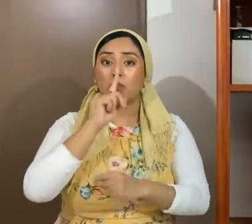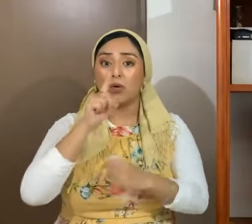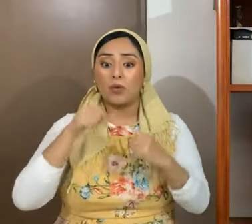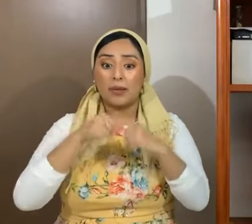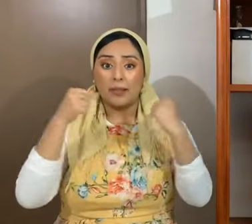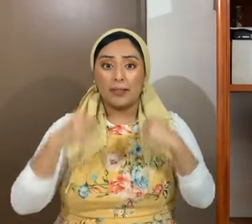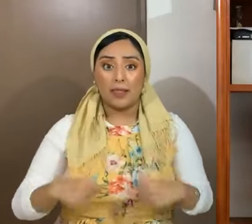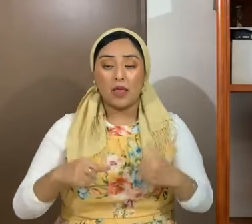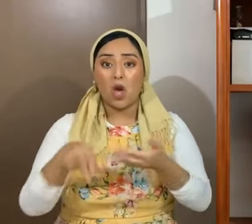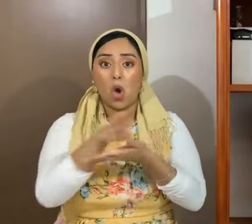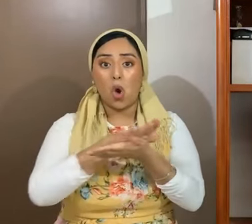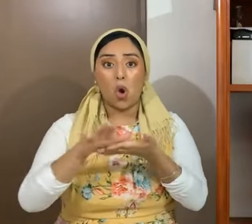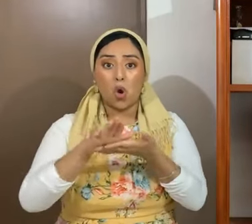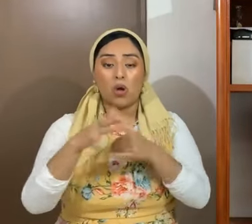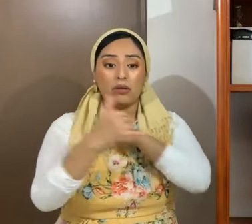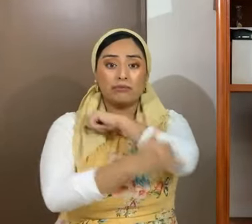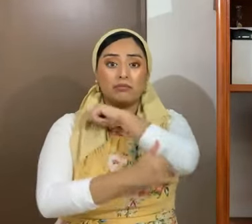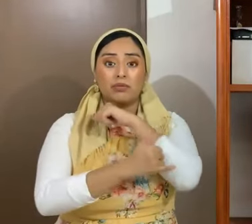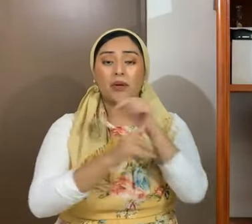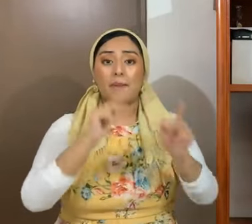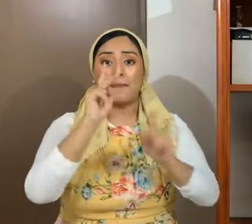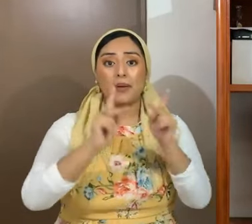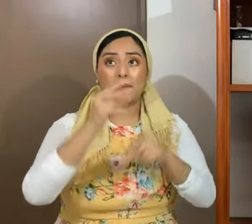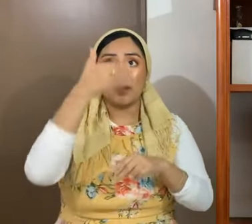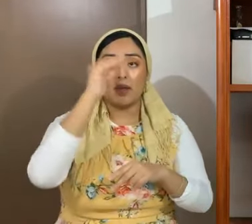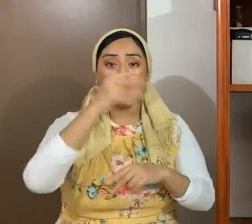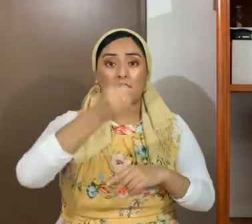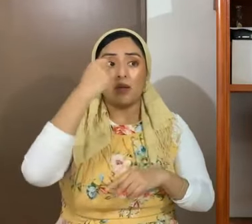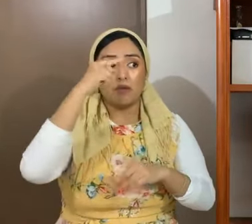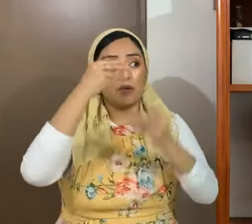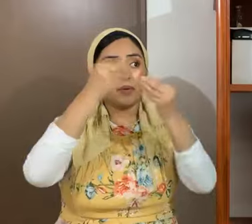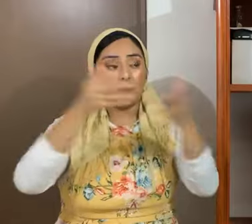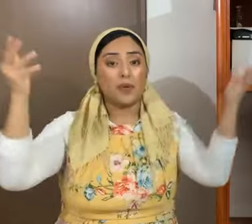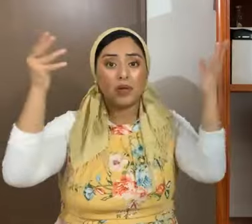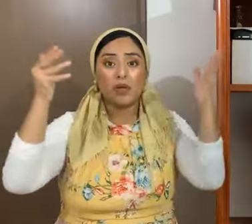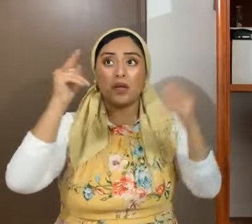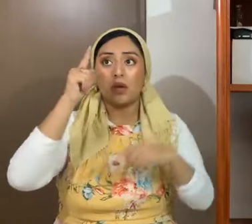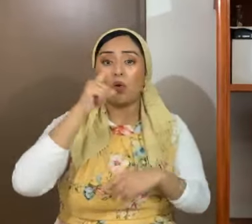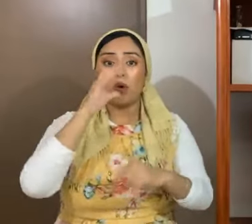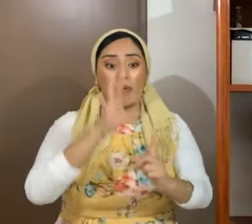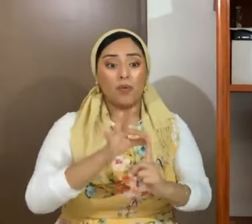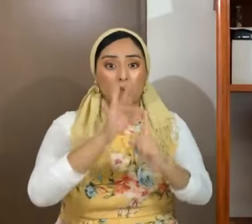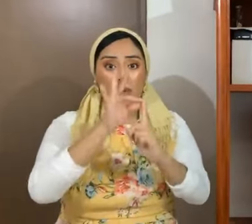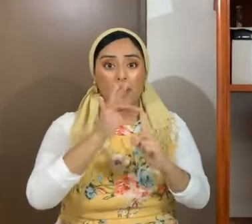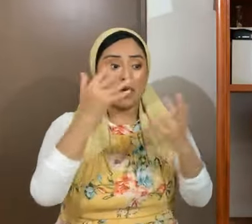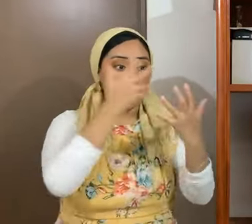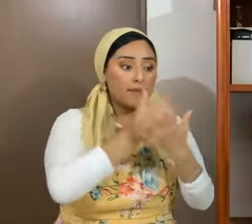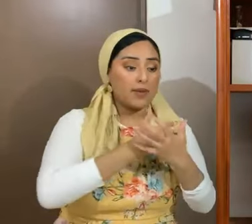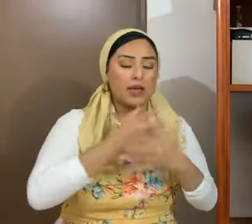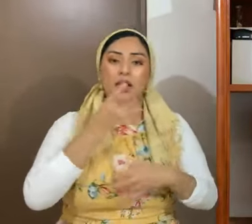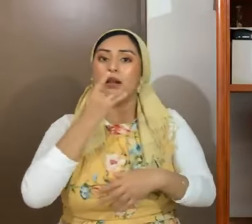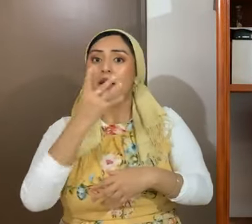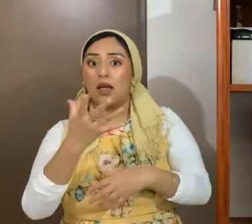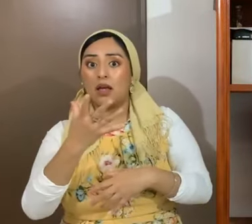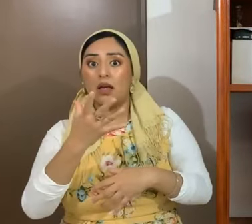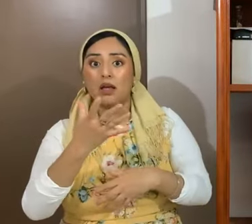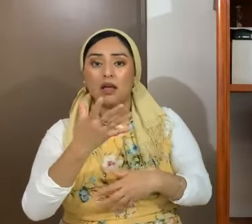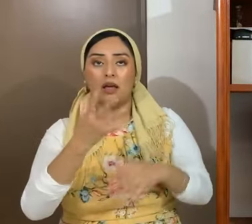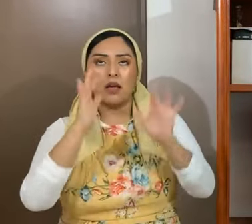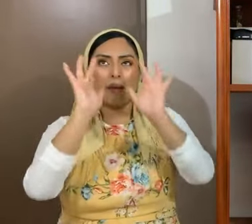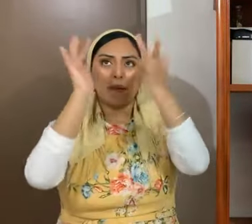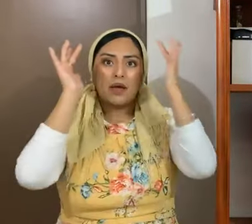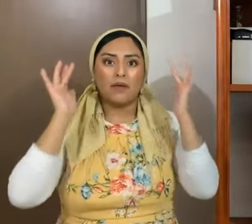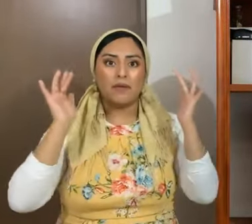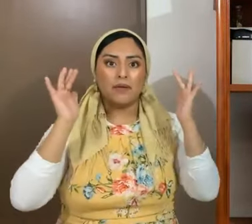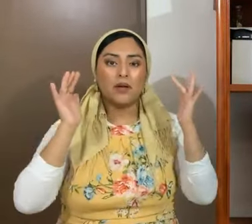una nación Kadosh, pueblo adquirido por Elohim, para que anunciéis las virtudes de aquel que os llamó de las tinieblas a su luz,